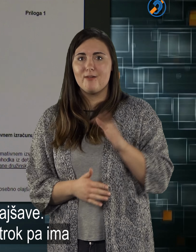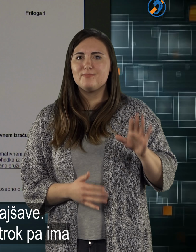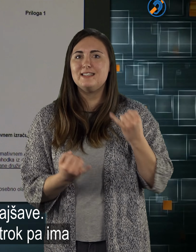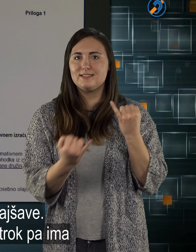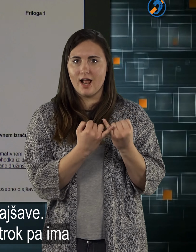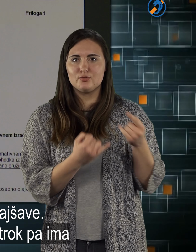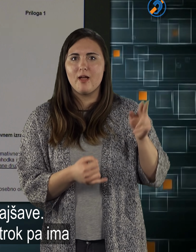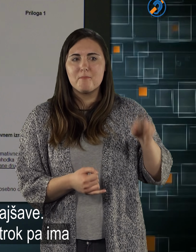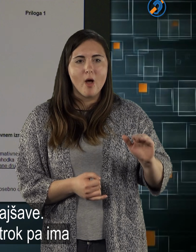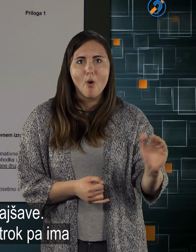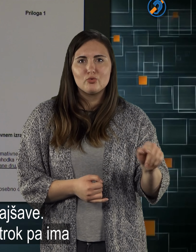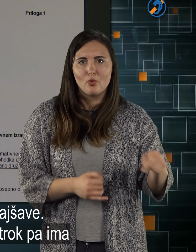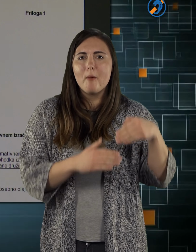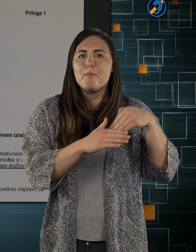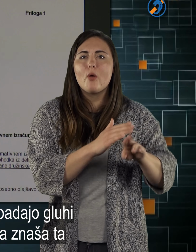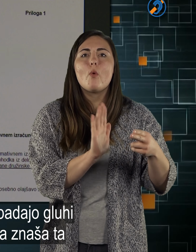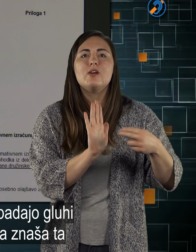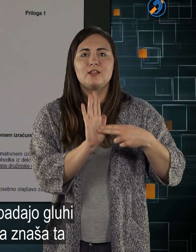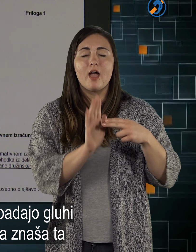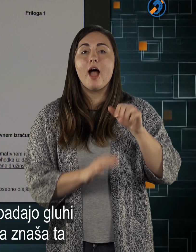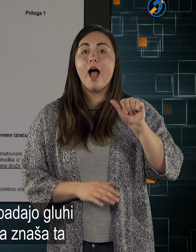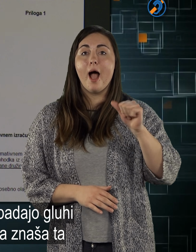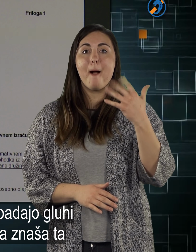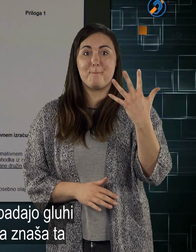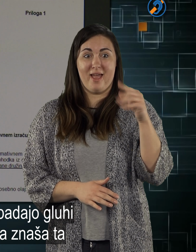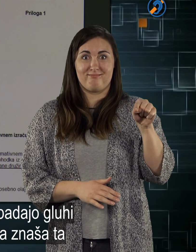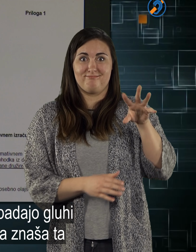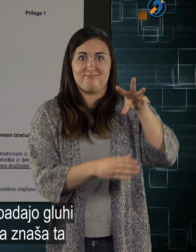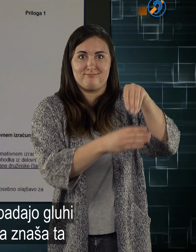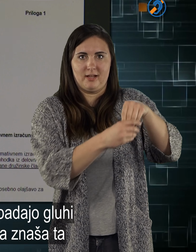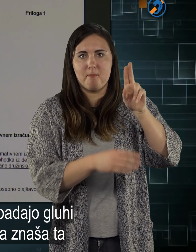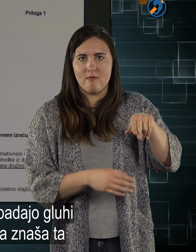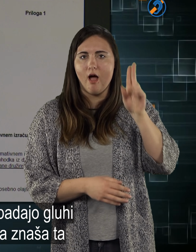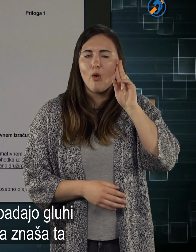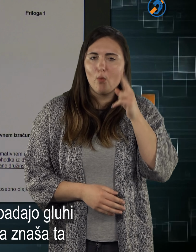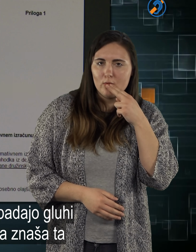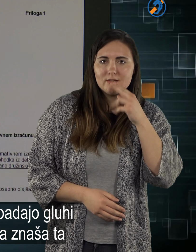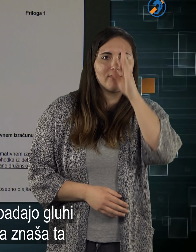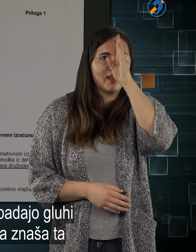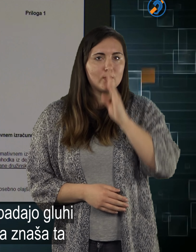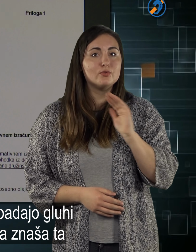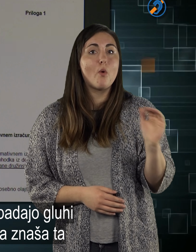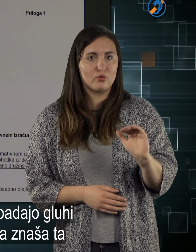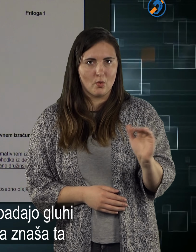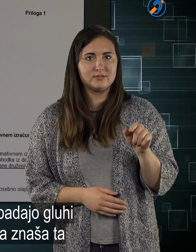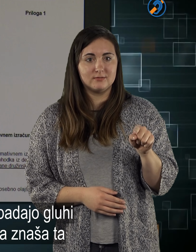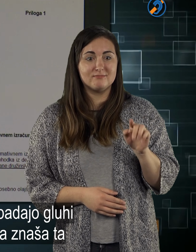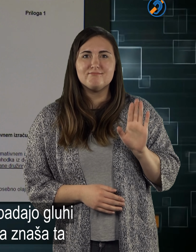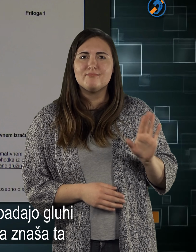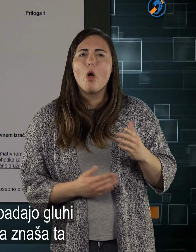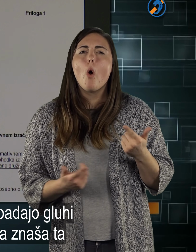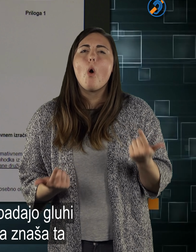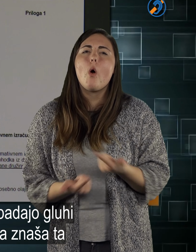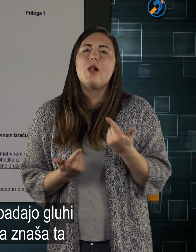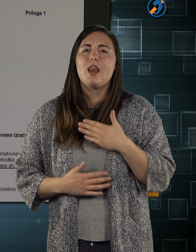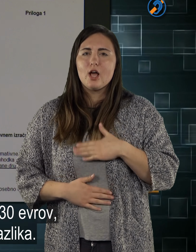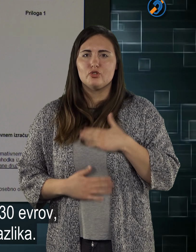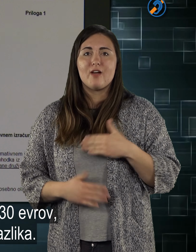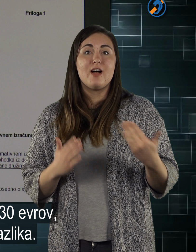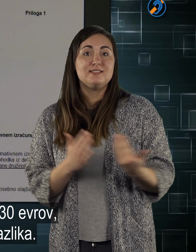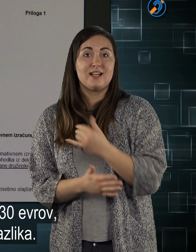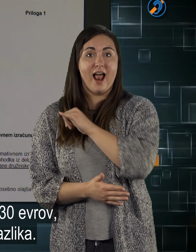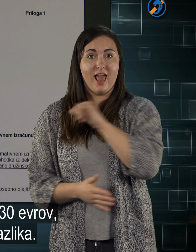Za starša, katerega otrok pa ima oznako A5, in sem spadajo gluhi in naglušni otroci, pa znaša ta